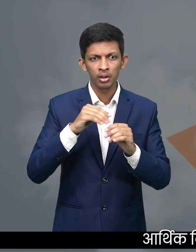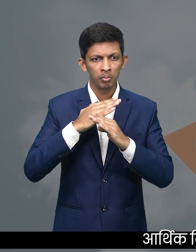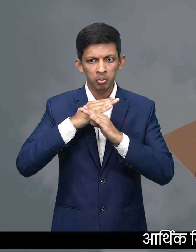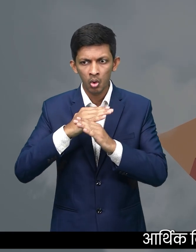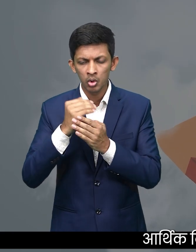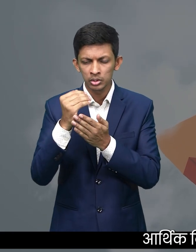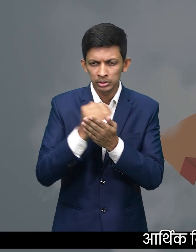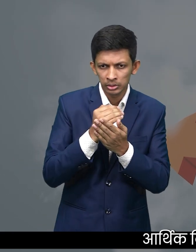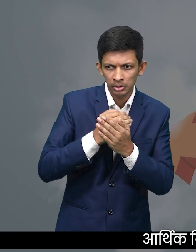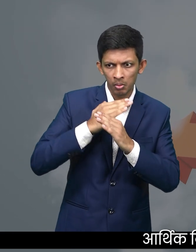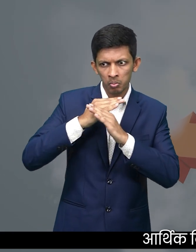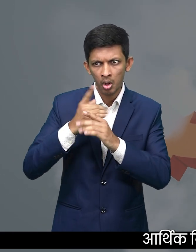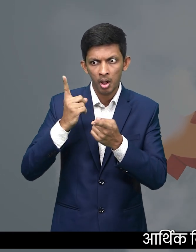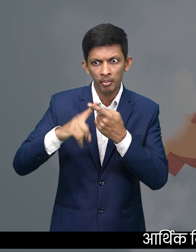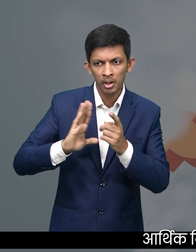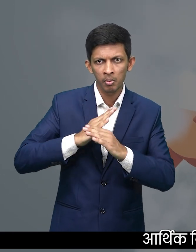है।